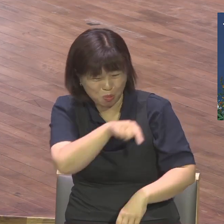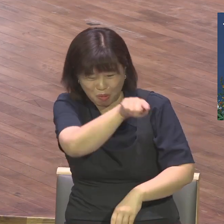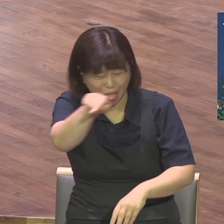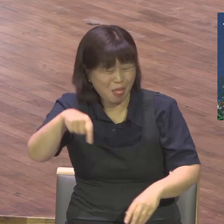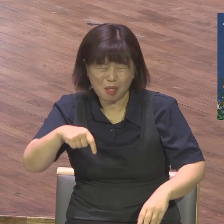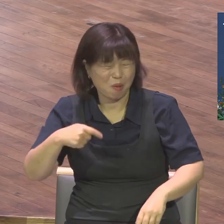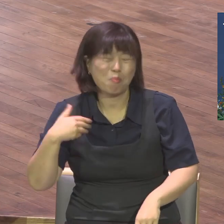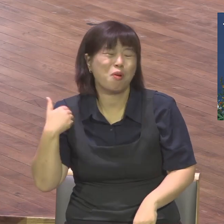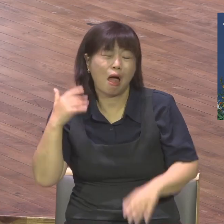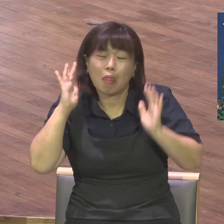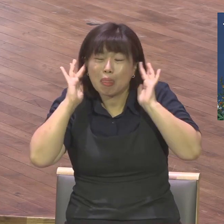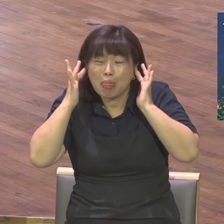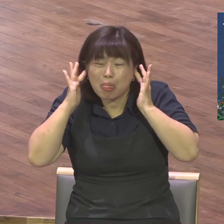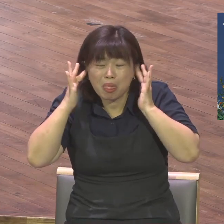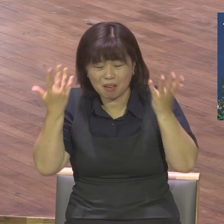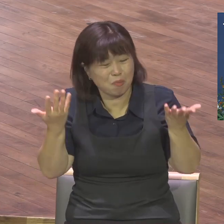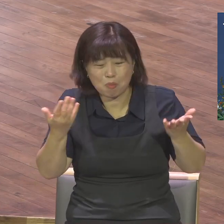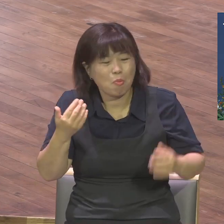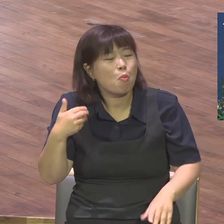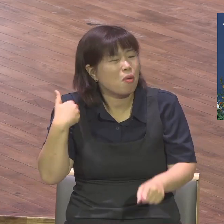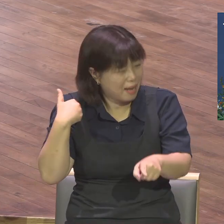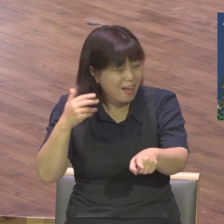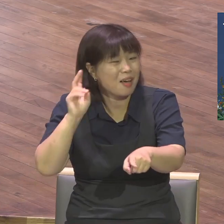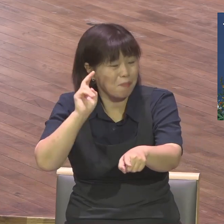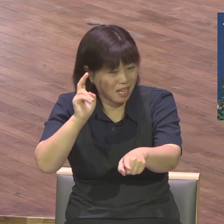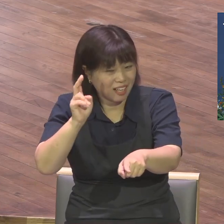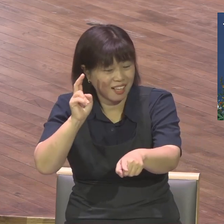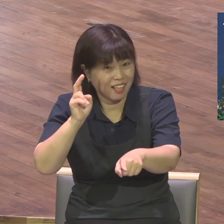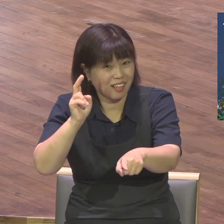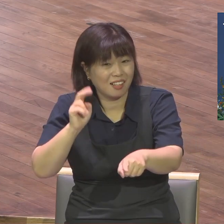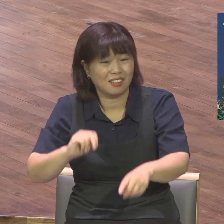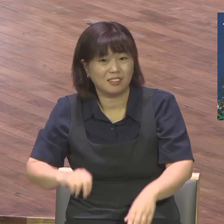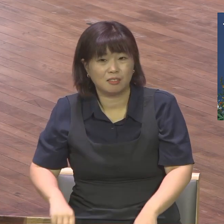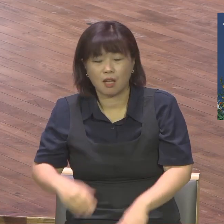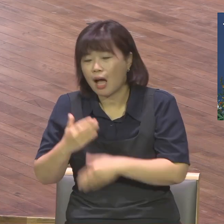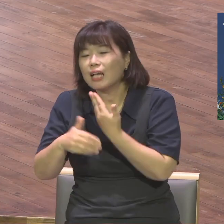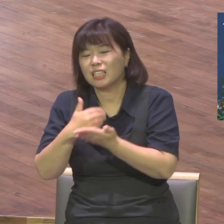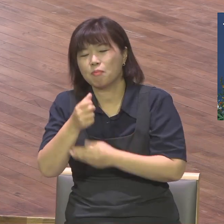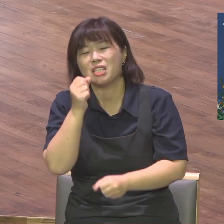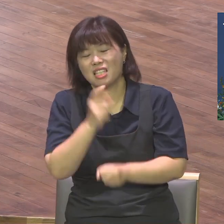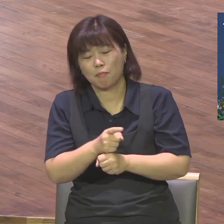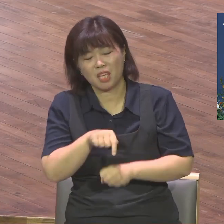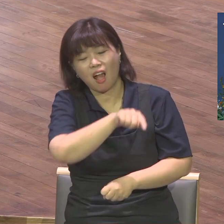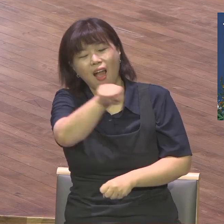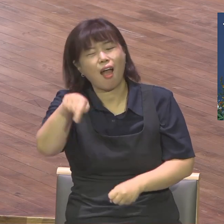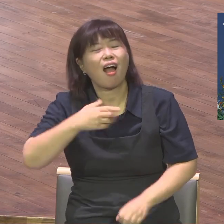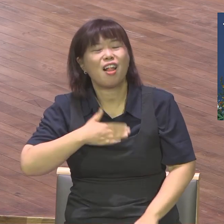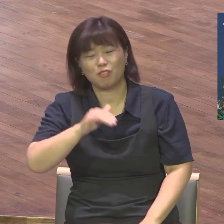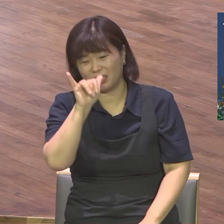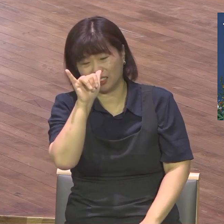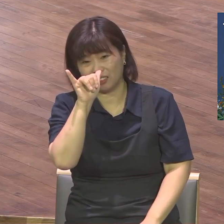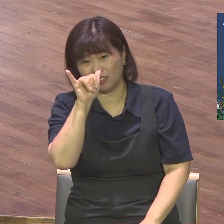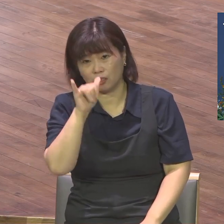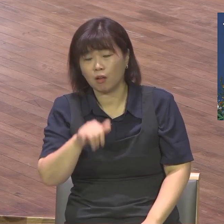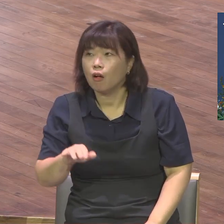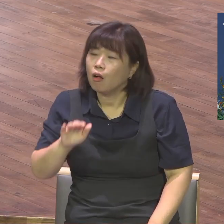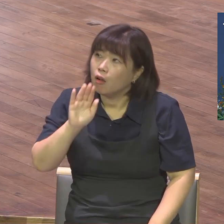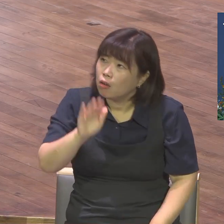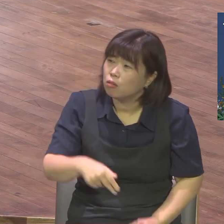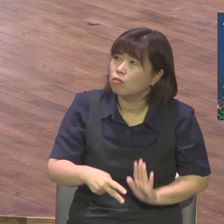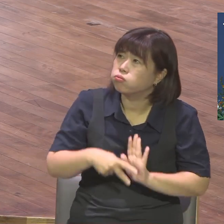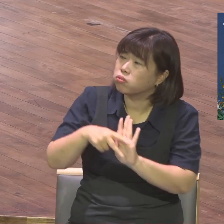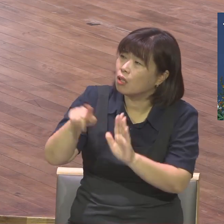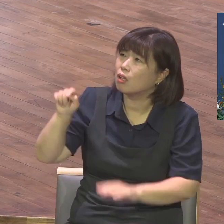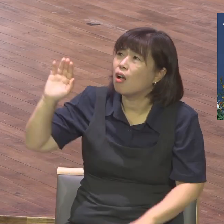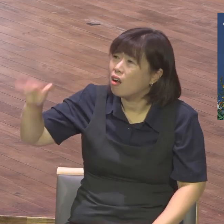못 들을 거야, 못 알아들을 거야. 하나님 그렇게 말씀하시니까 이사야는 안타까운 마음으로